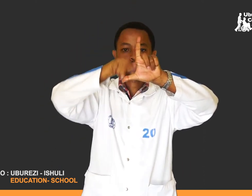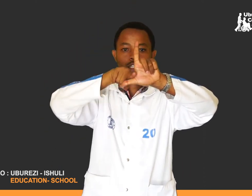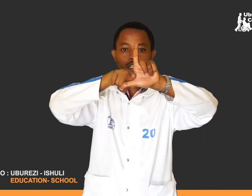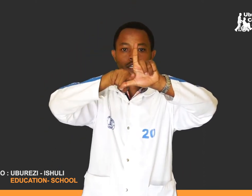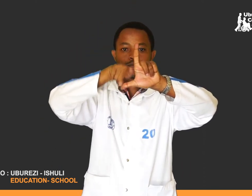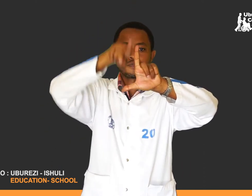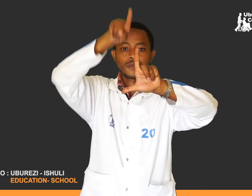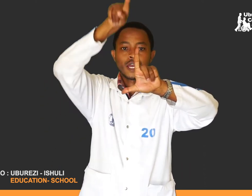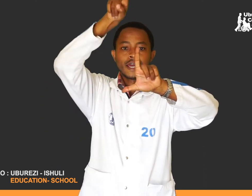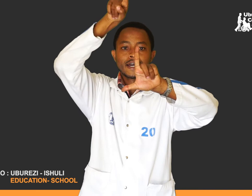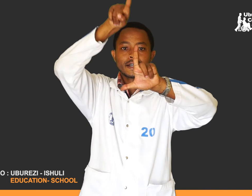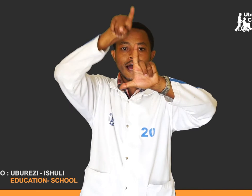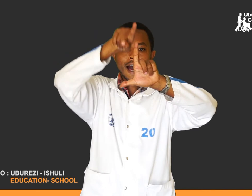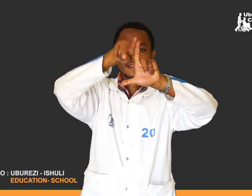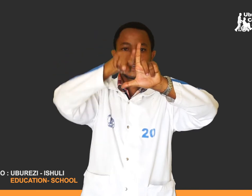gutya.